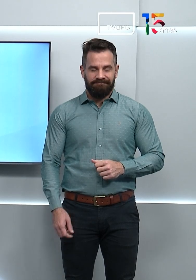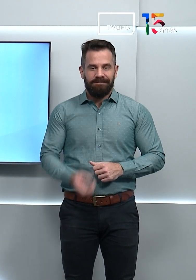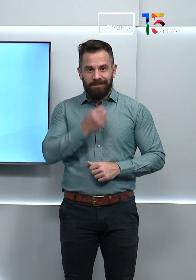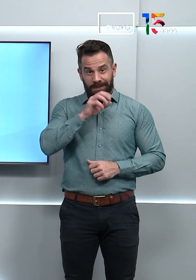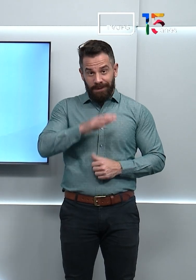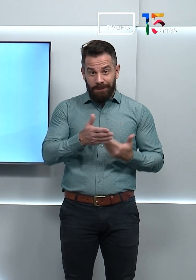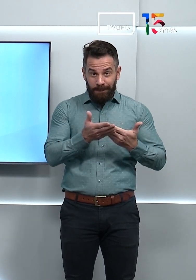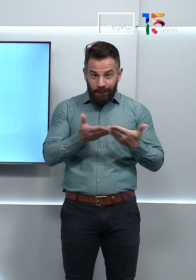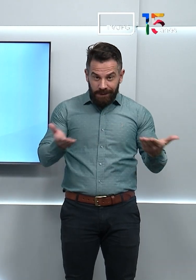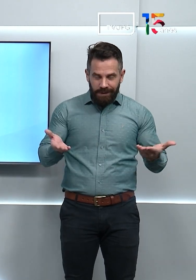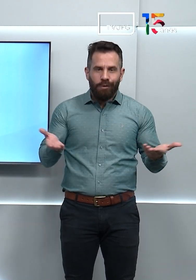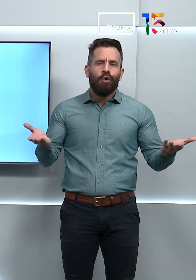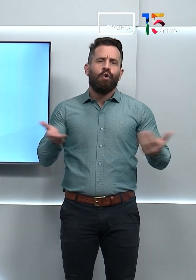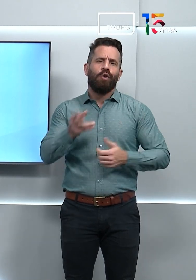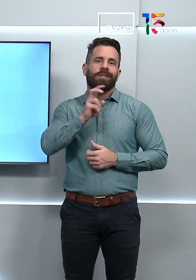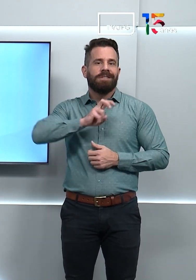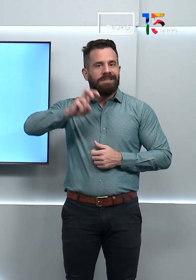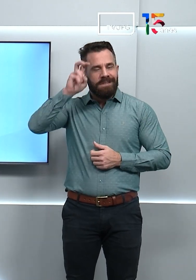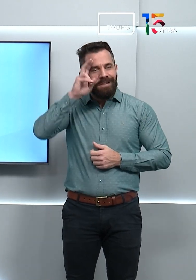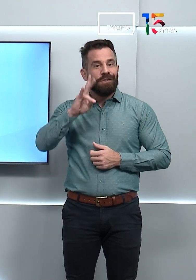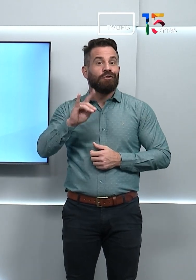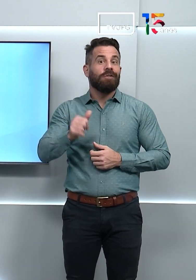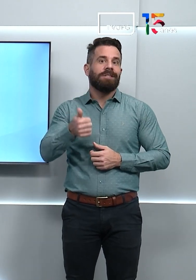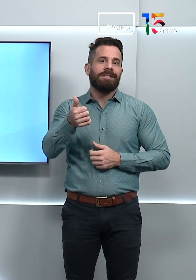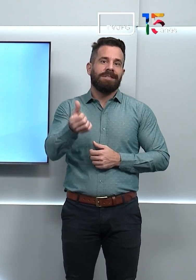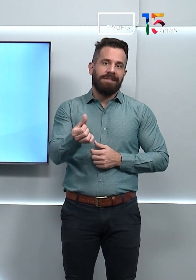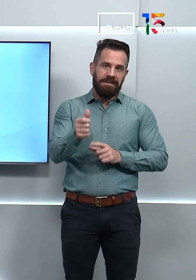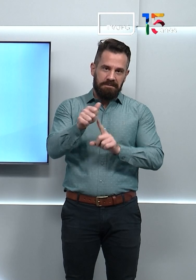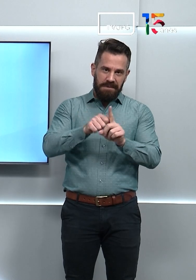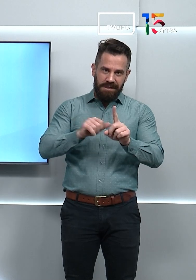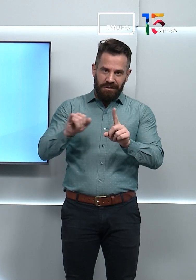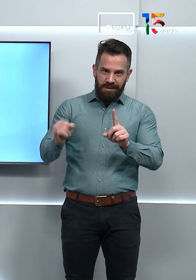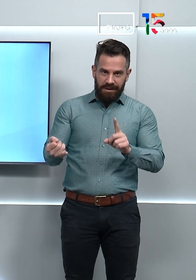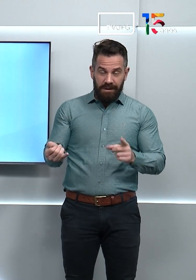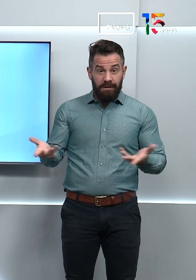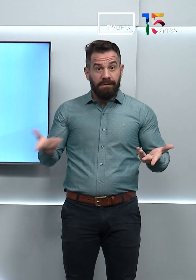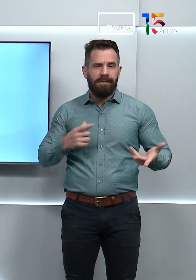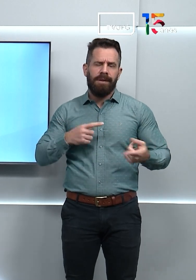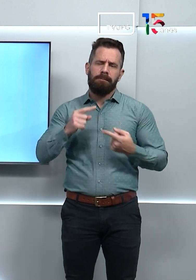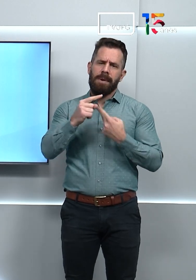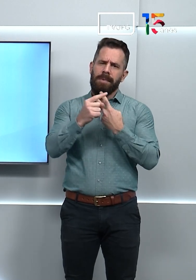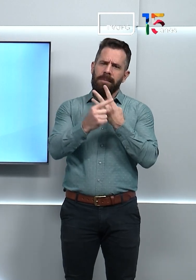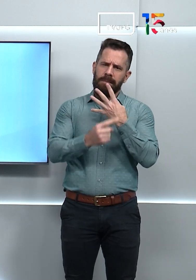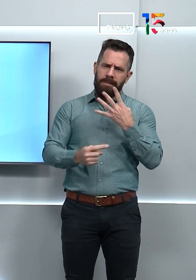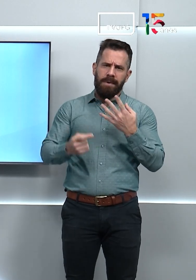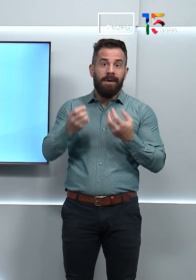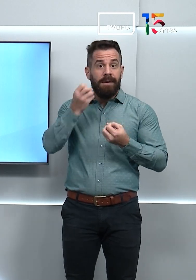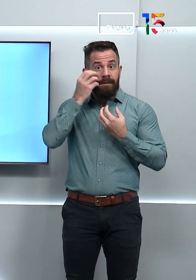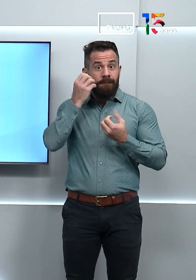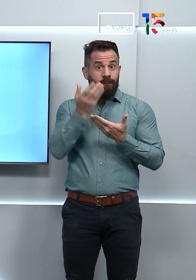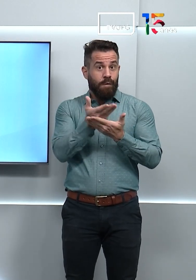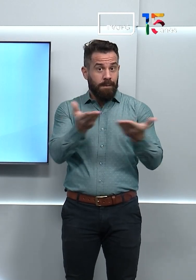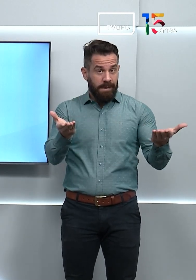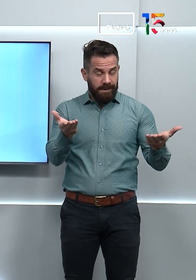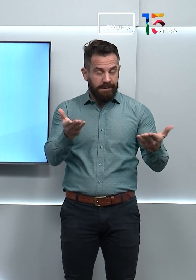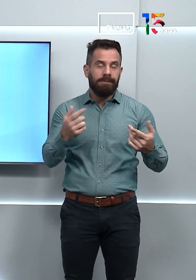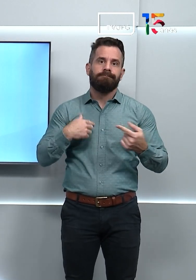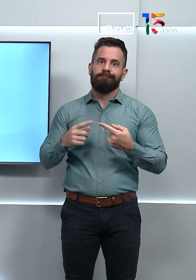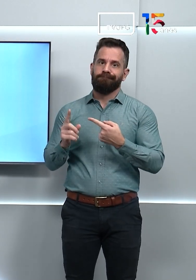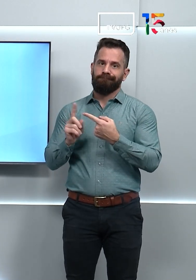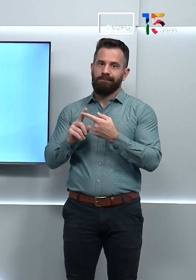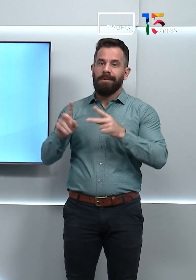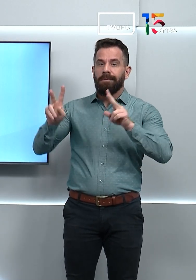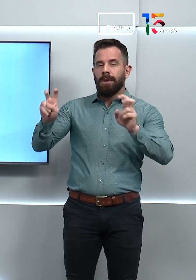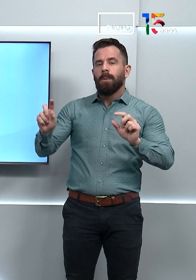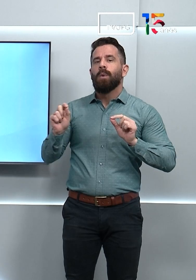Boa tarde! Hoje é quinta-feira, 16 de janeiro. Nós temos várias informações para você. Dentre elas